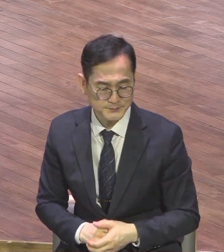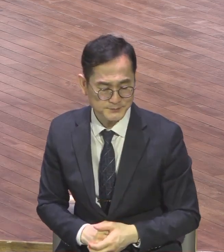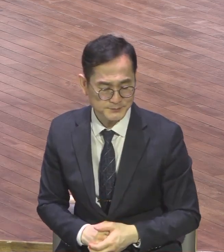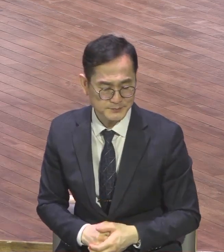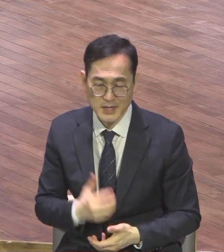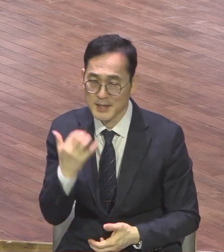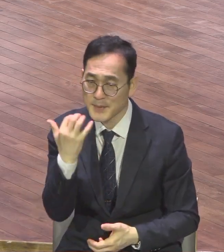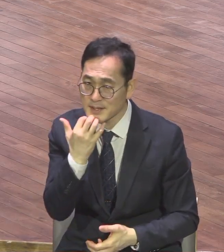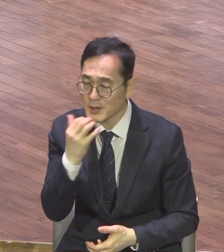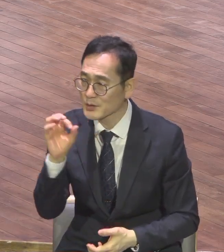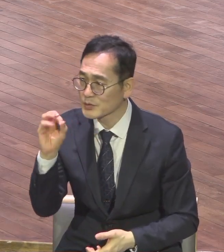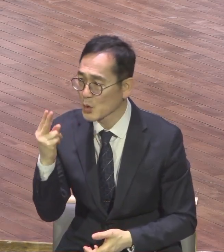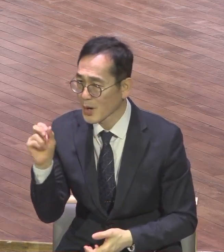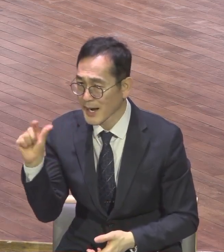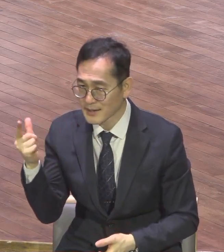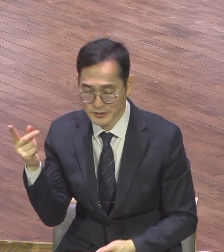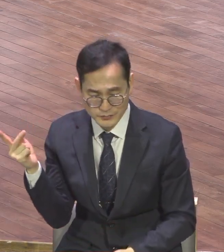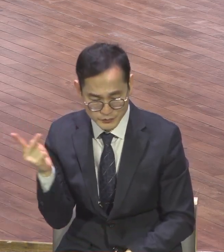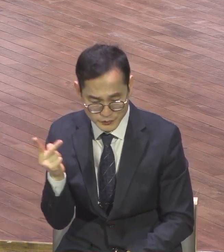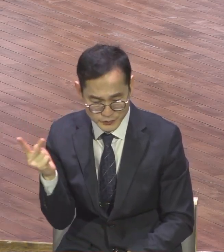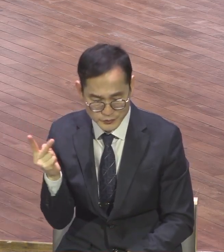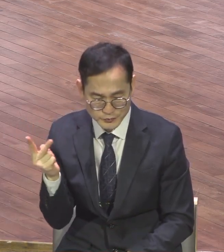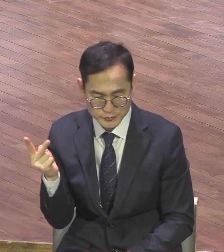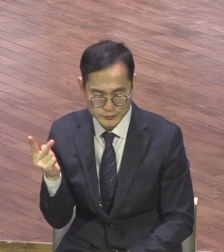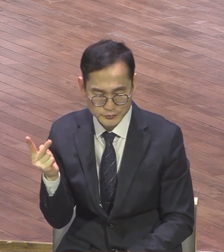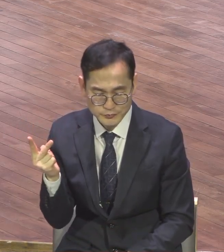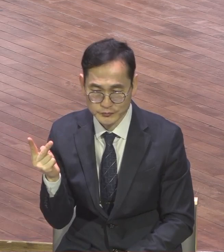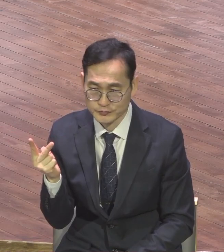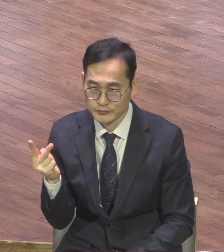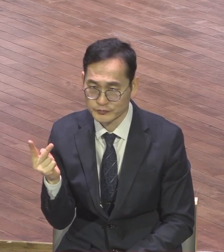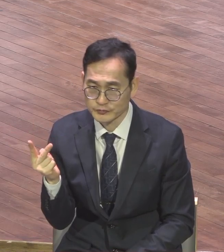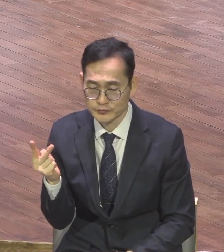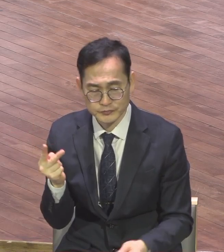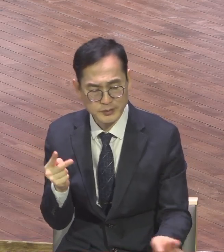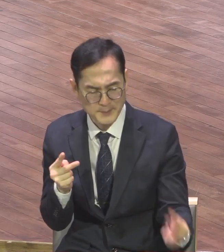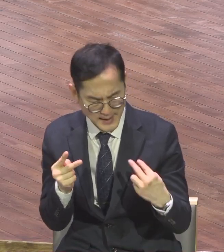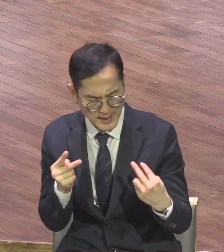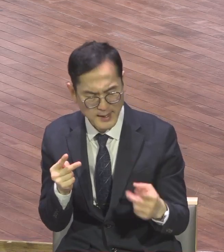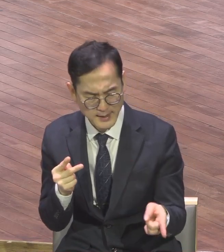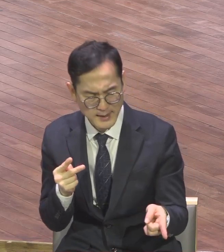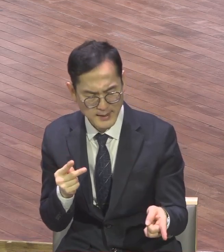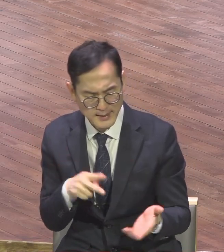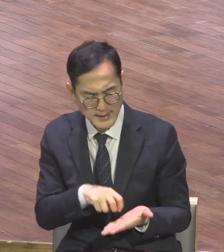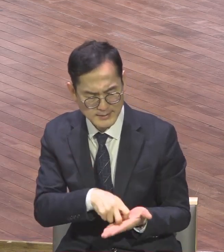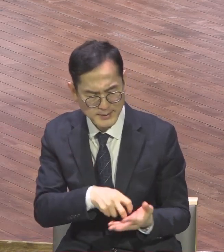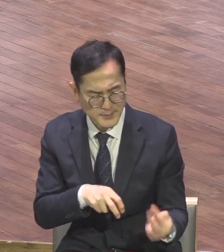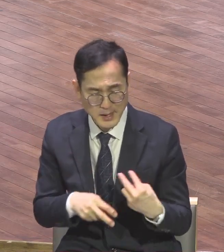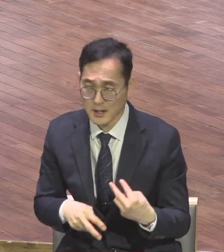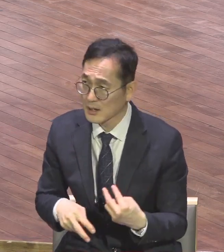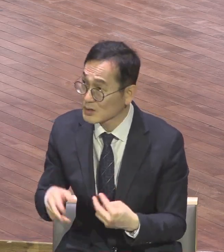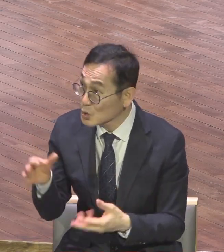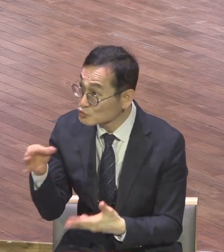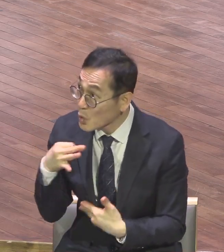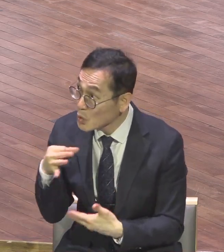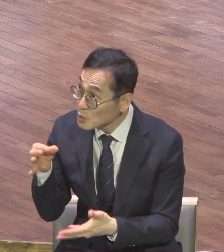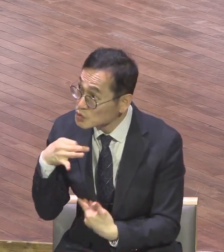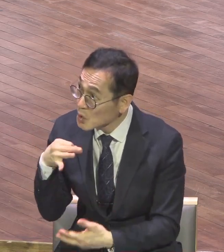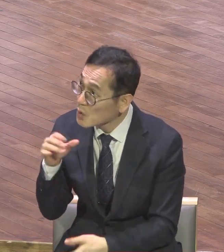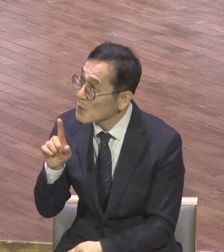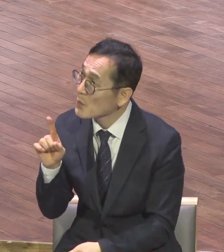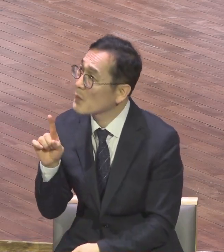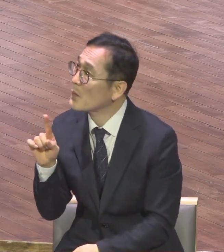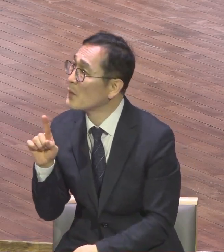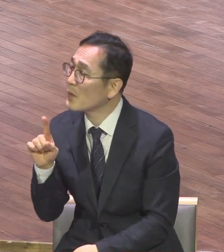베드로가 요한과 더불어 주목하여 이르되 우리를 바라보라 하니 그가 그들에게 무엇을 얻을까요?